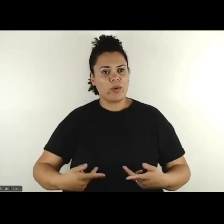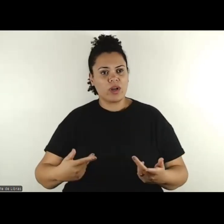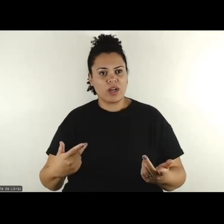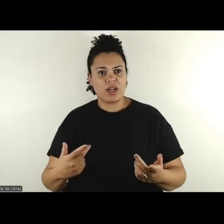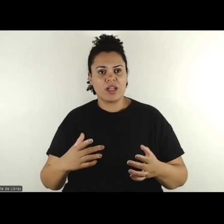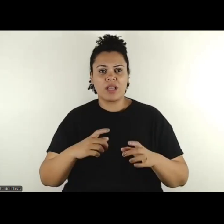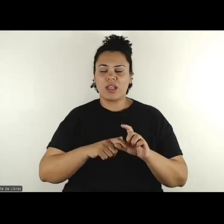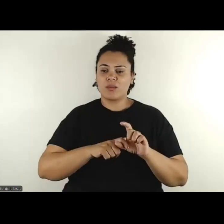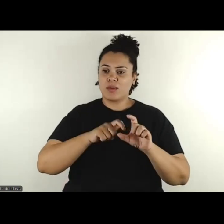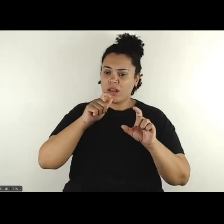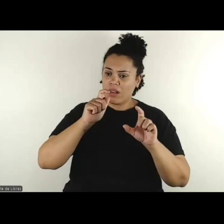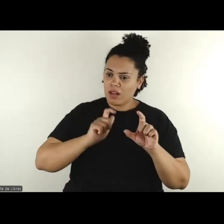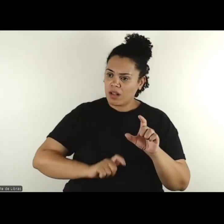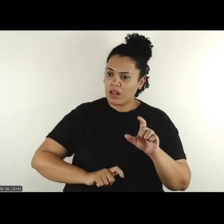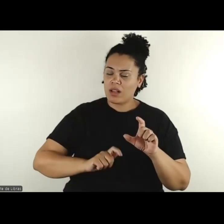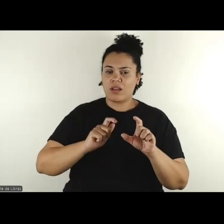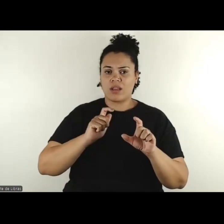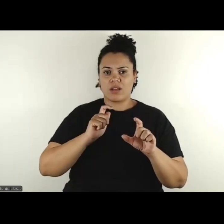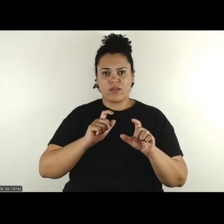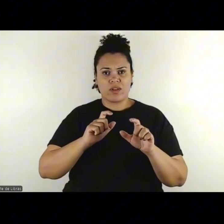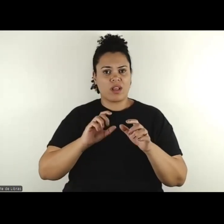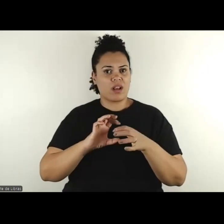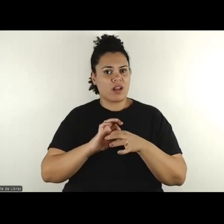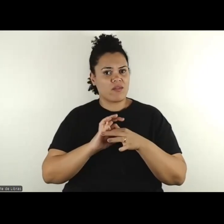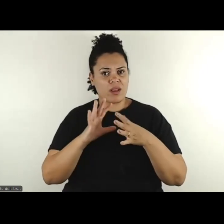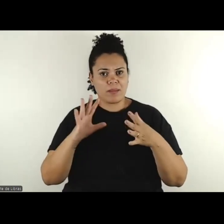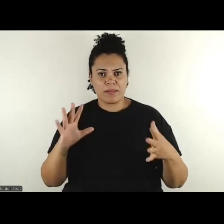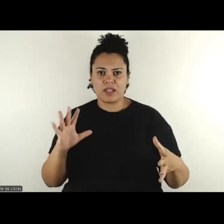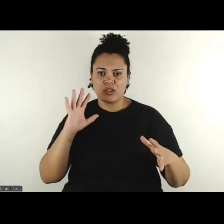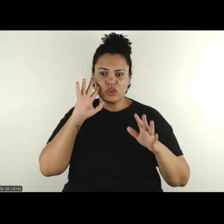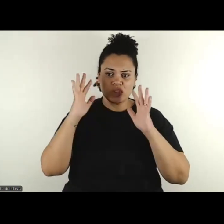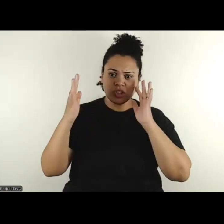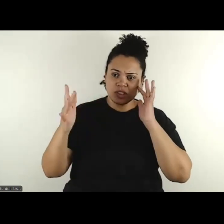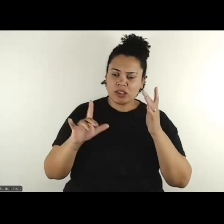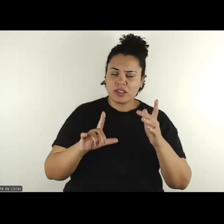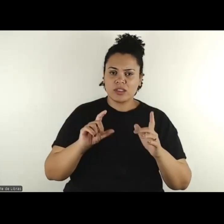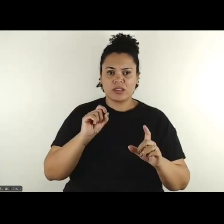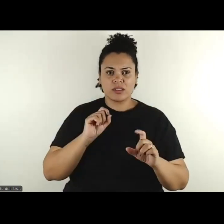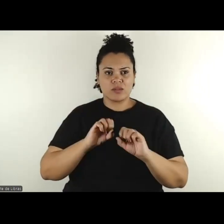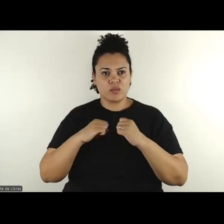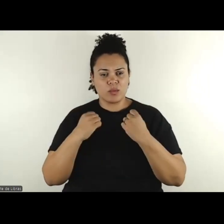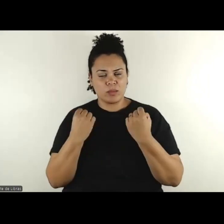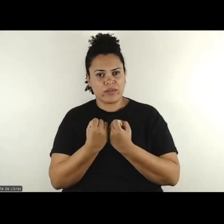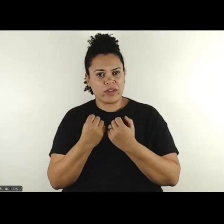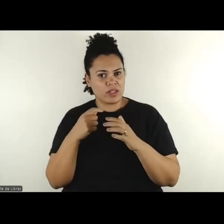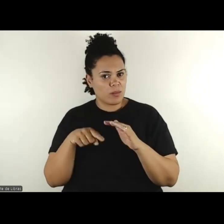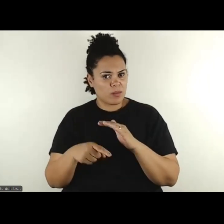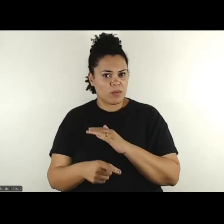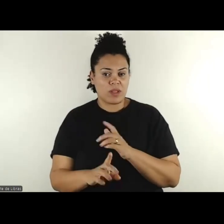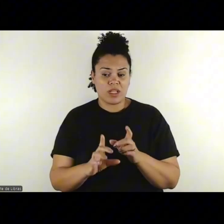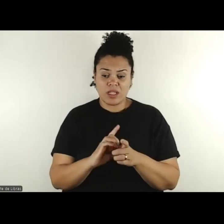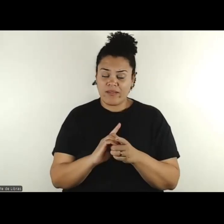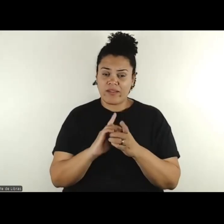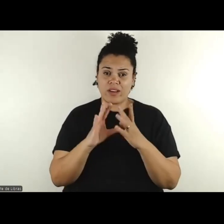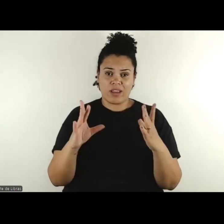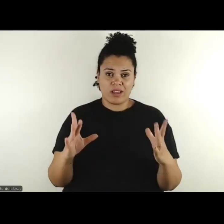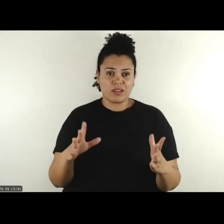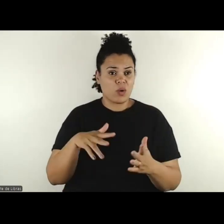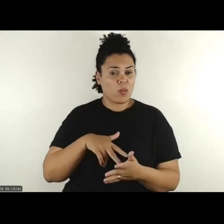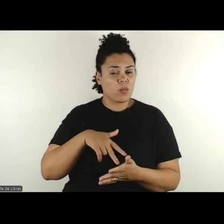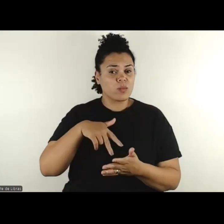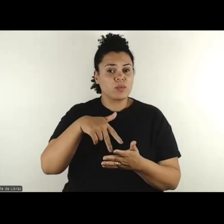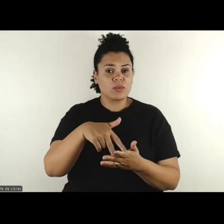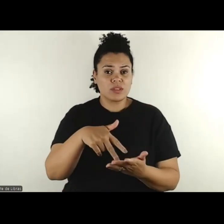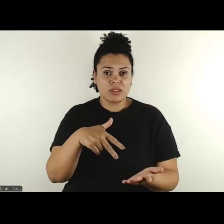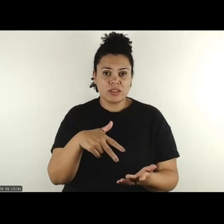do autoritarismo, a ampliação e consolidação da cidadania, a defesa e o aprofundamento da democracia, um posicionamento em